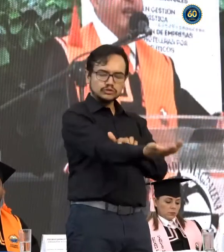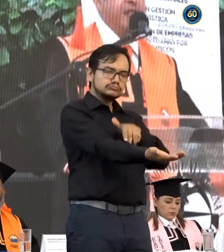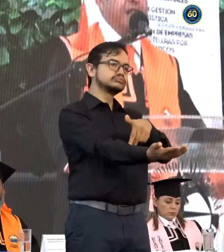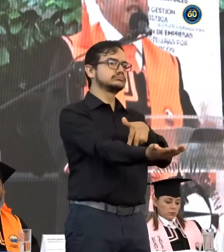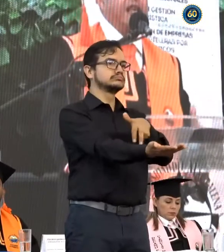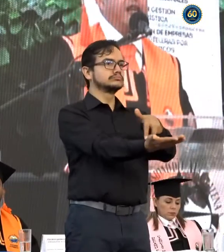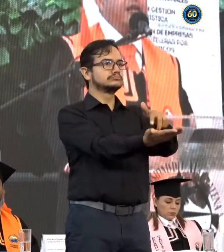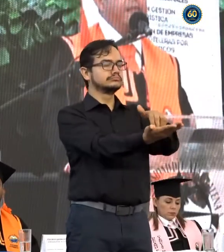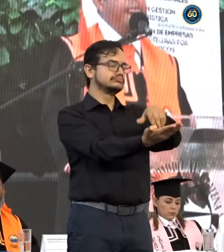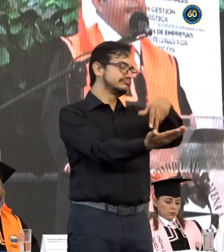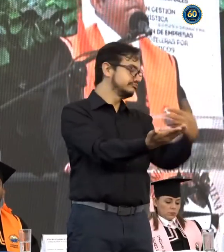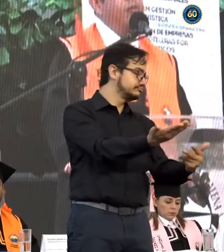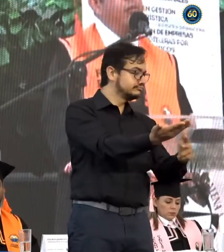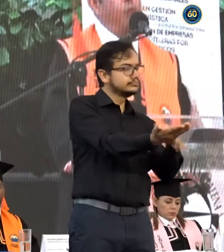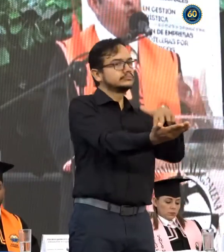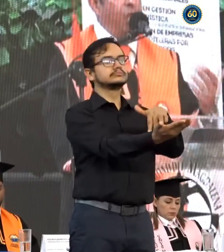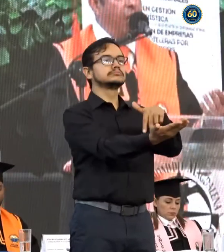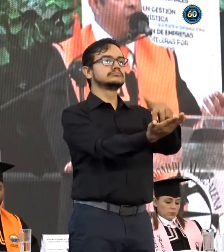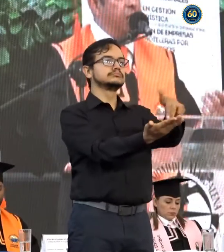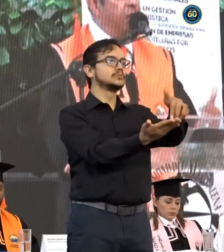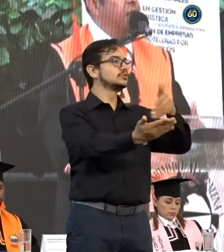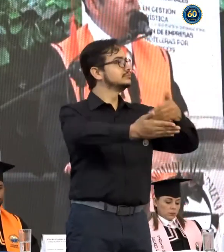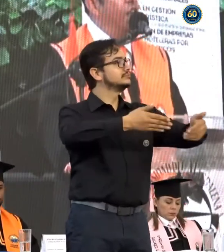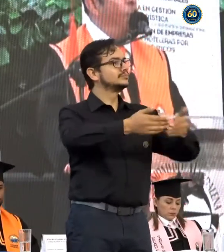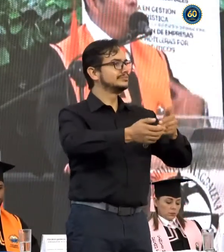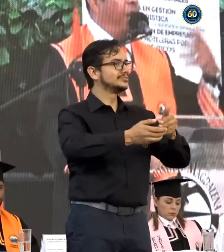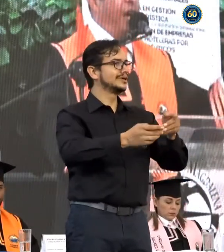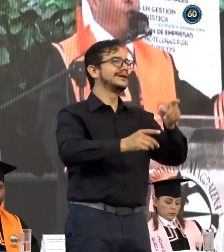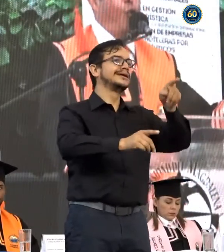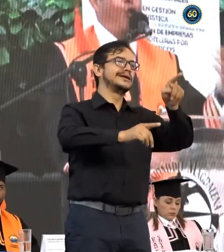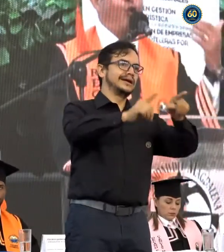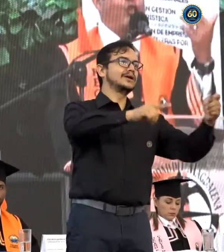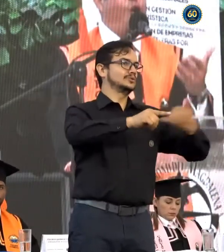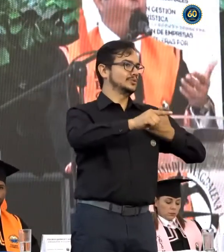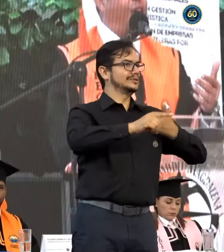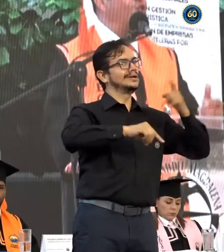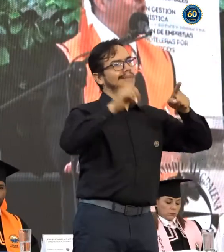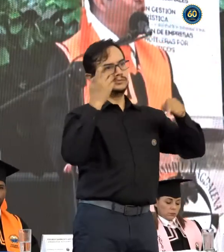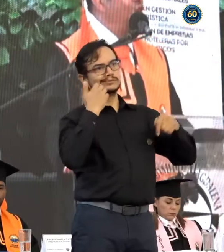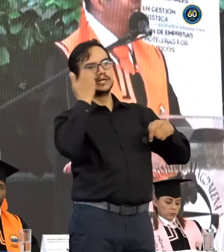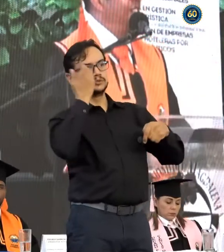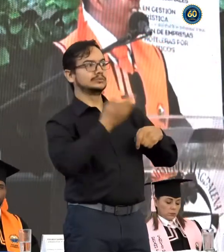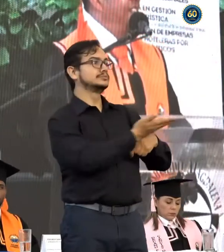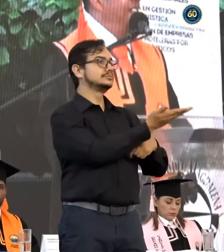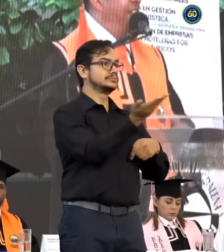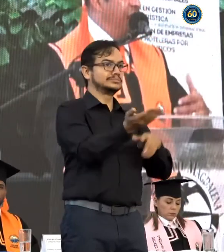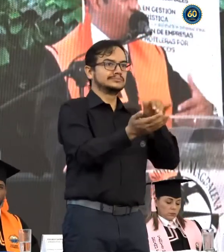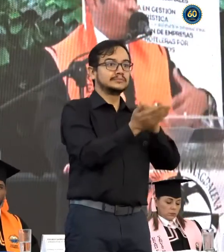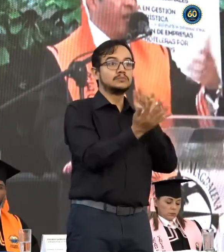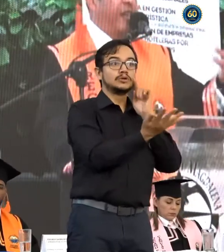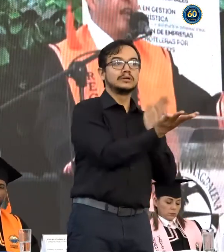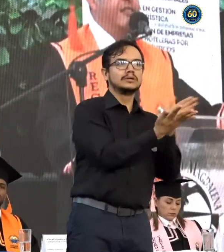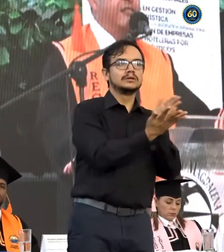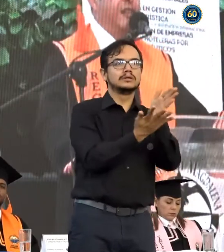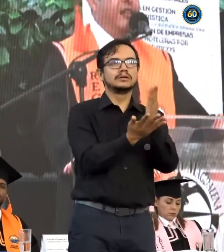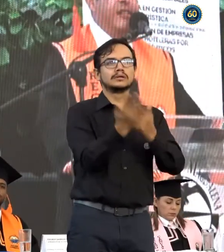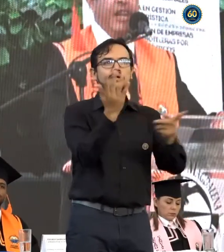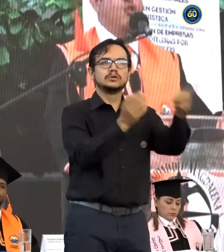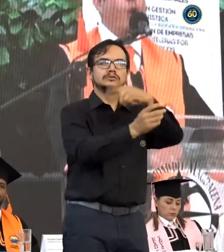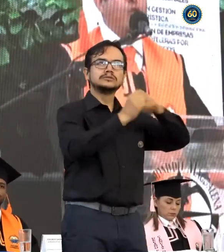seguir ustedes jóvenes algunos no tan jóvenes otros desde sus carreras tienen